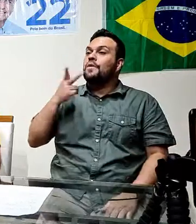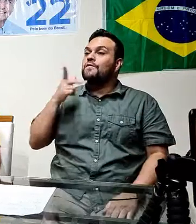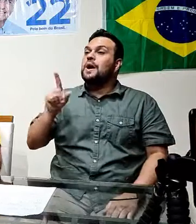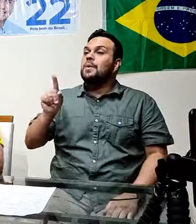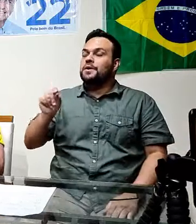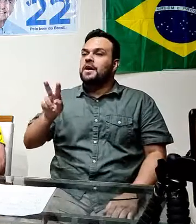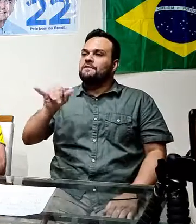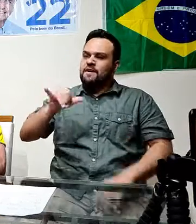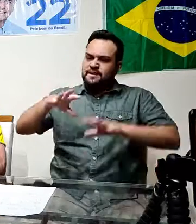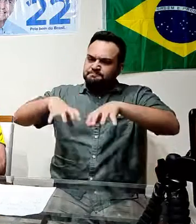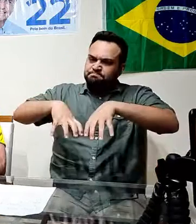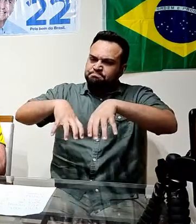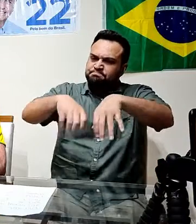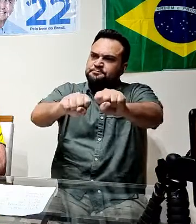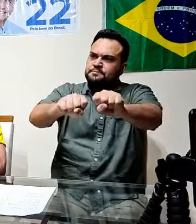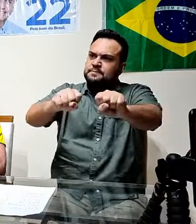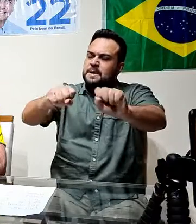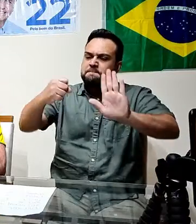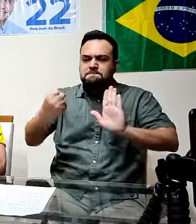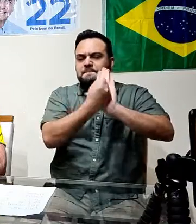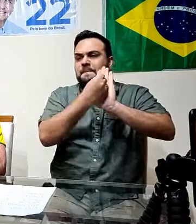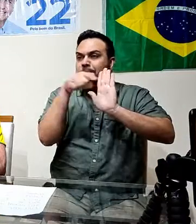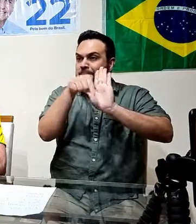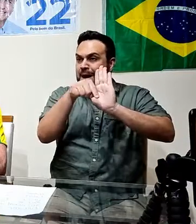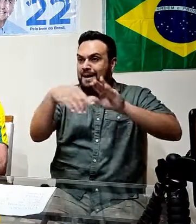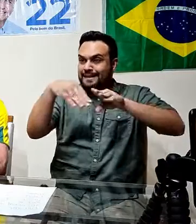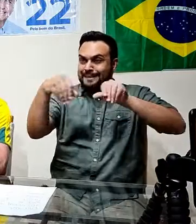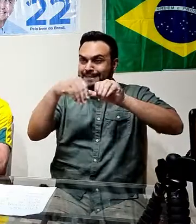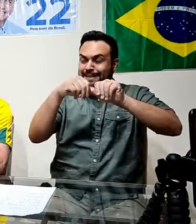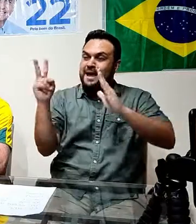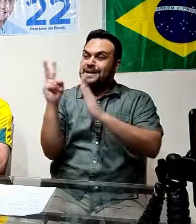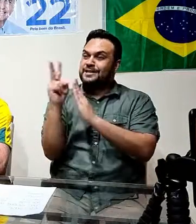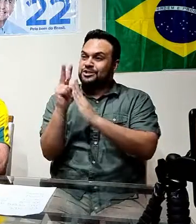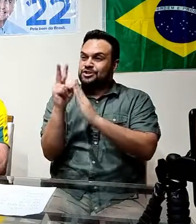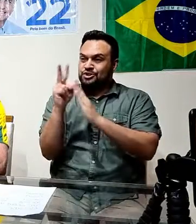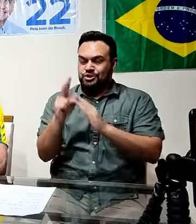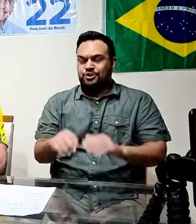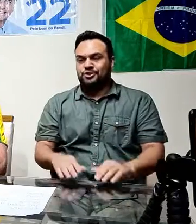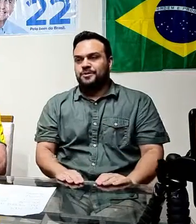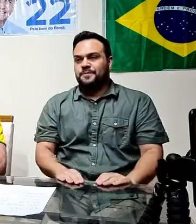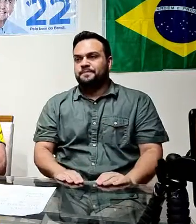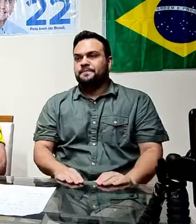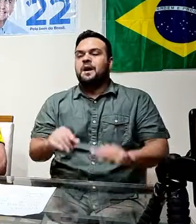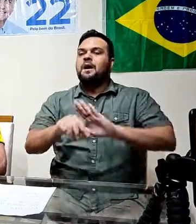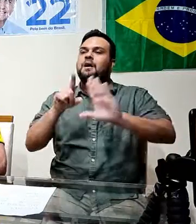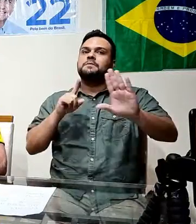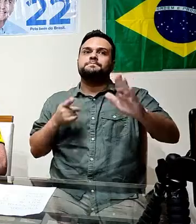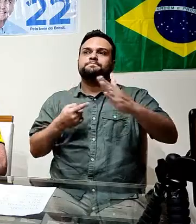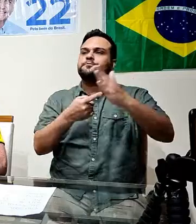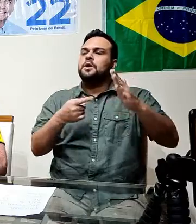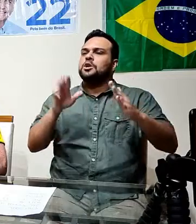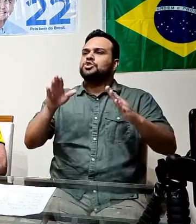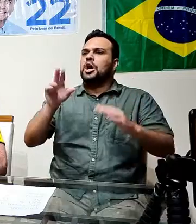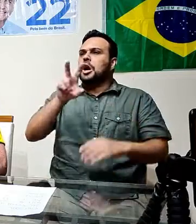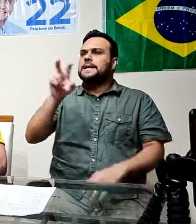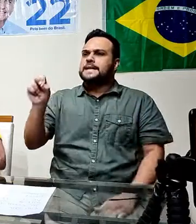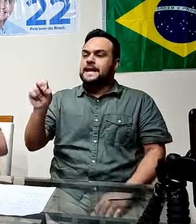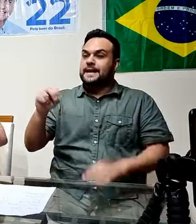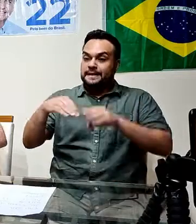demarcar todas as terras indígenas que foram requeridas. São quase 500 terras